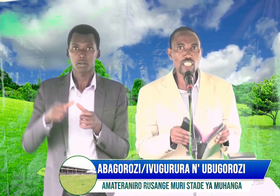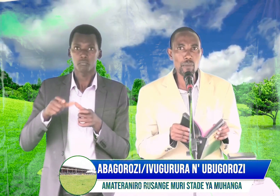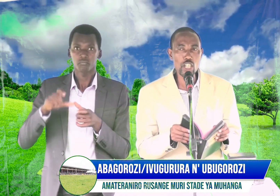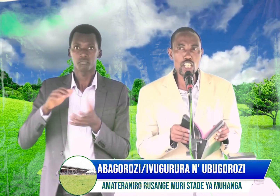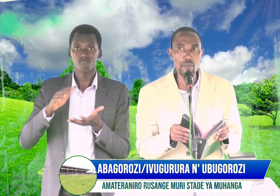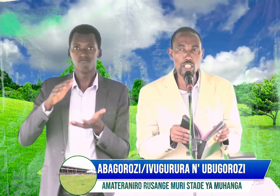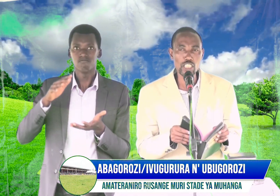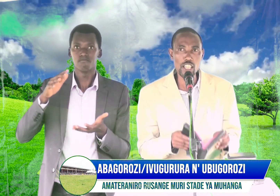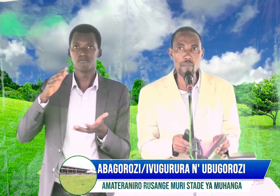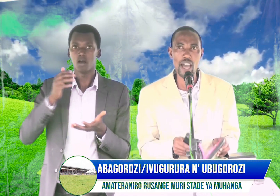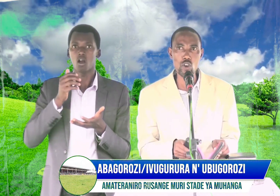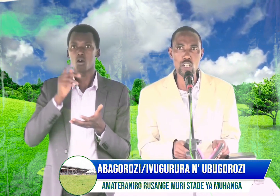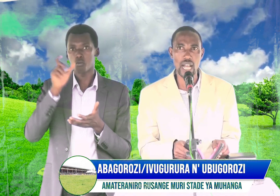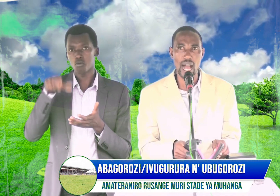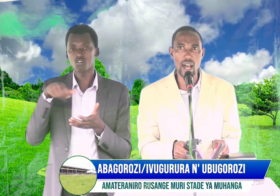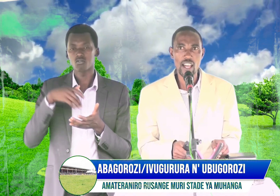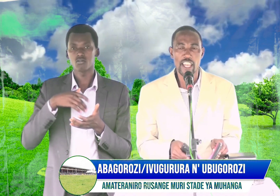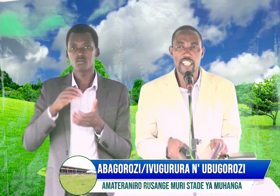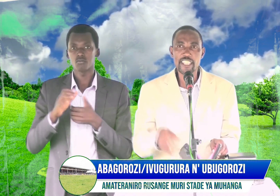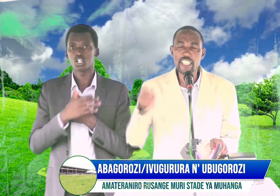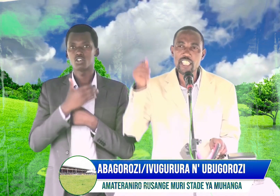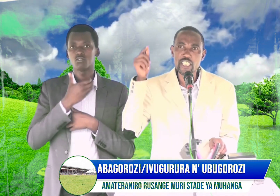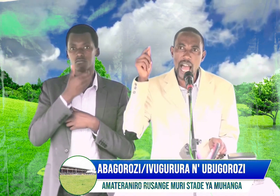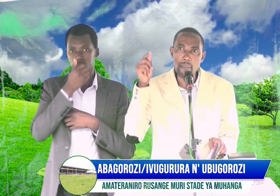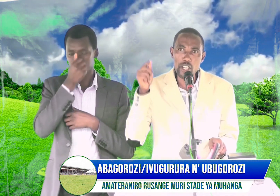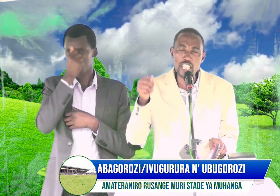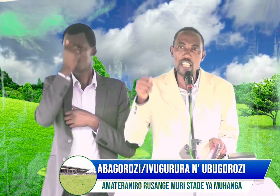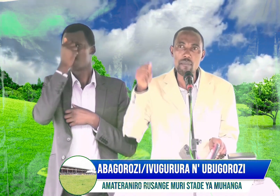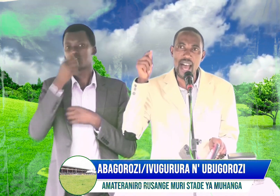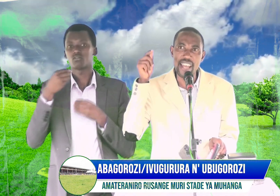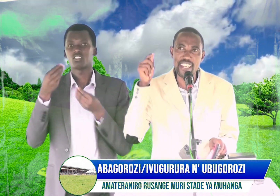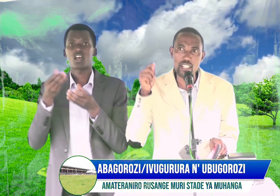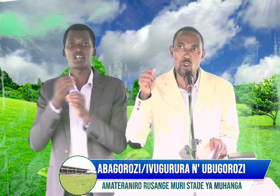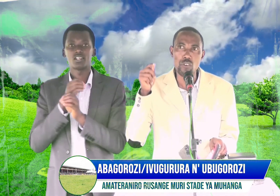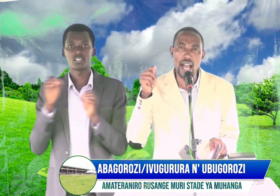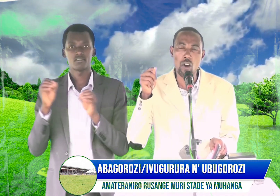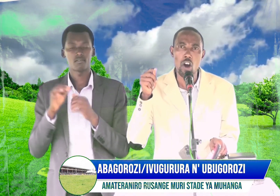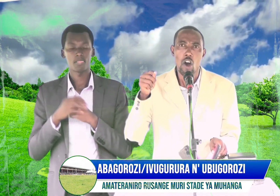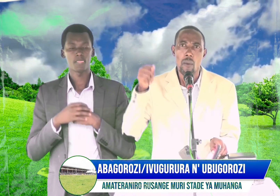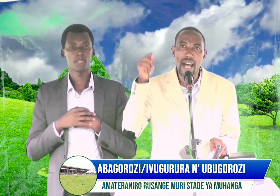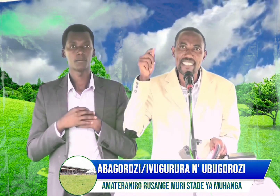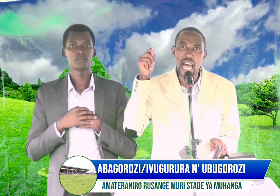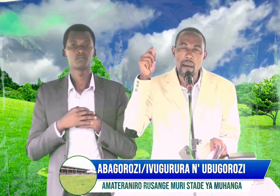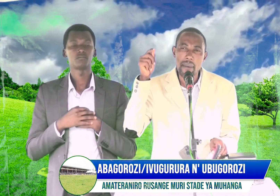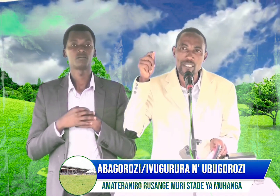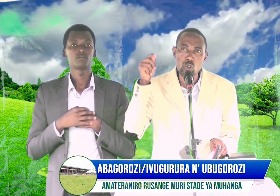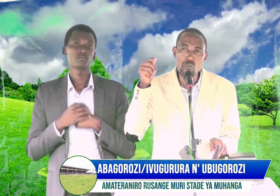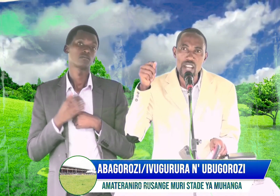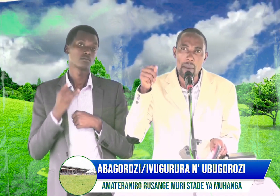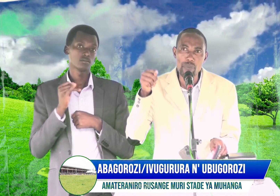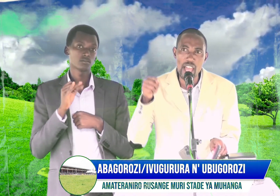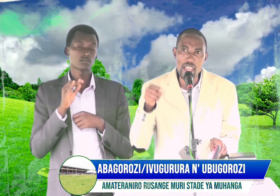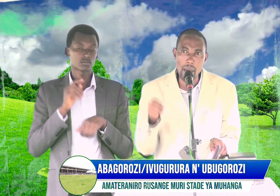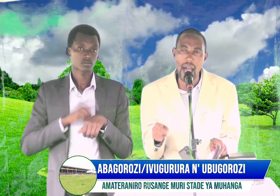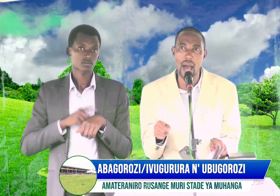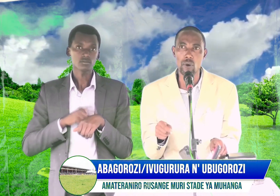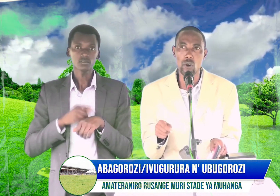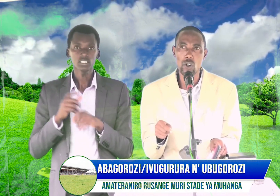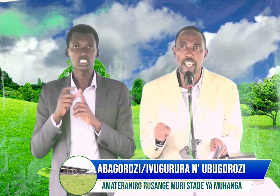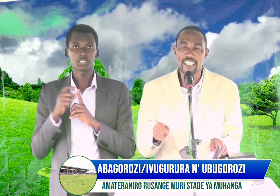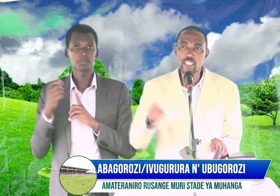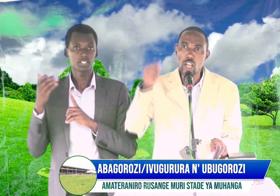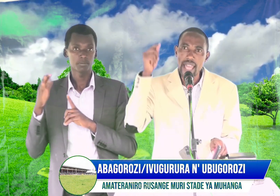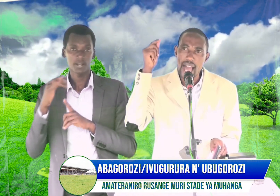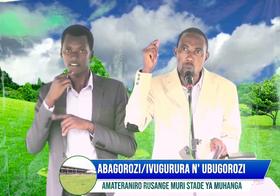abantu benshi muri iyi minsi y'imperuka igihe ijambo ry'imana riri kuvuga ngo bazaba batumvira ababyeyi